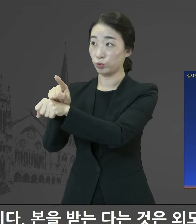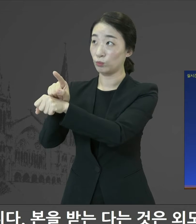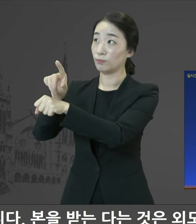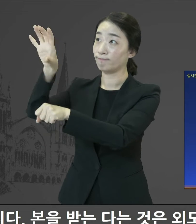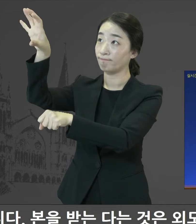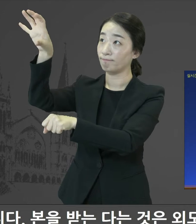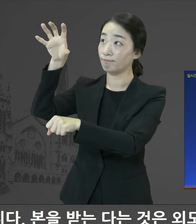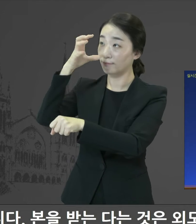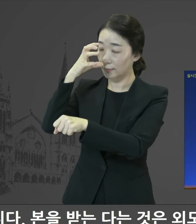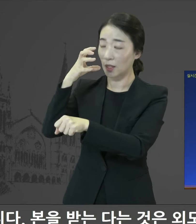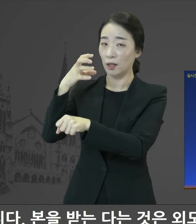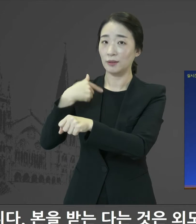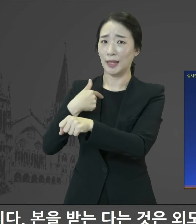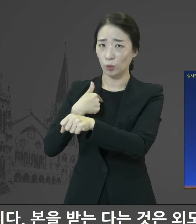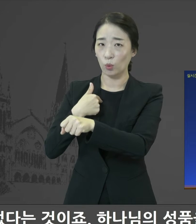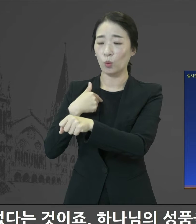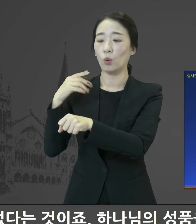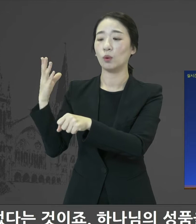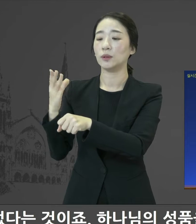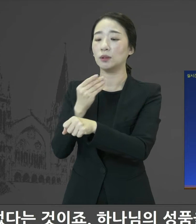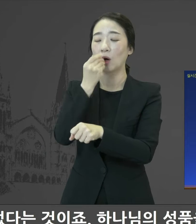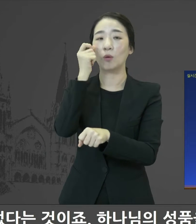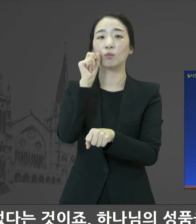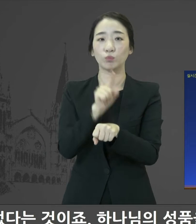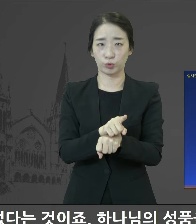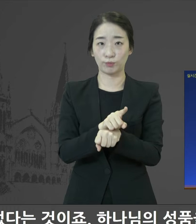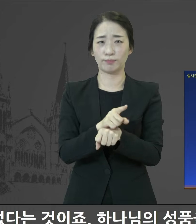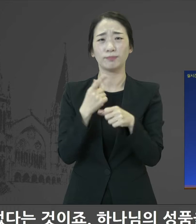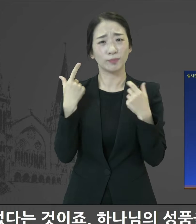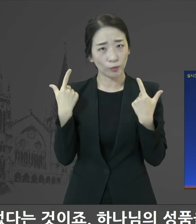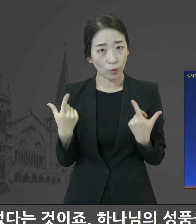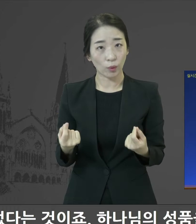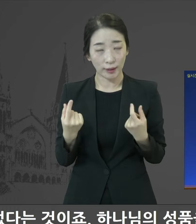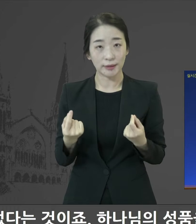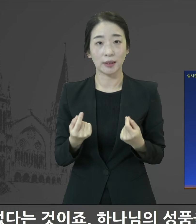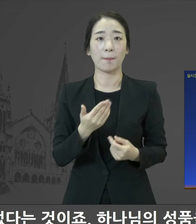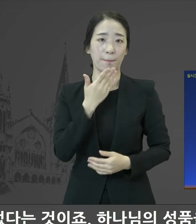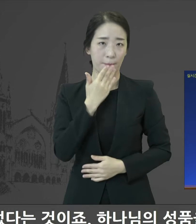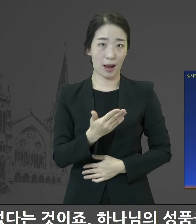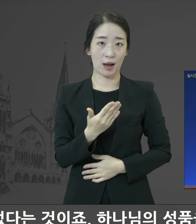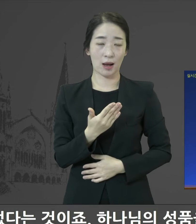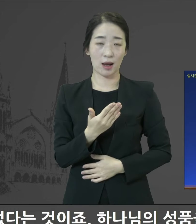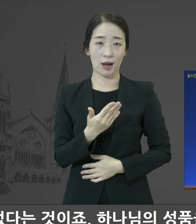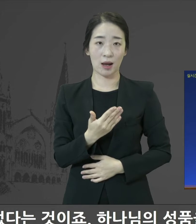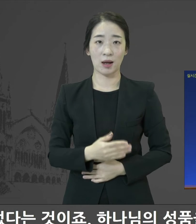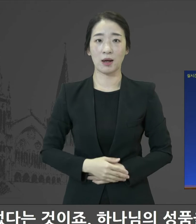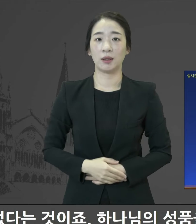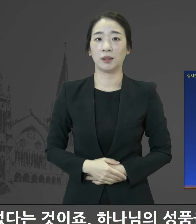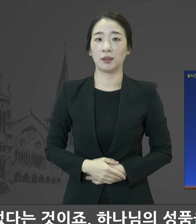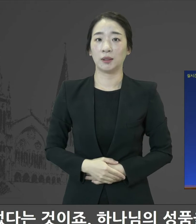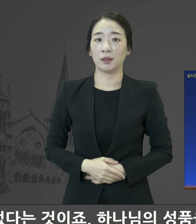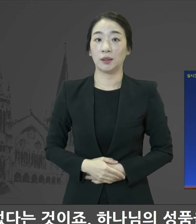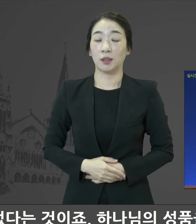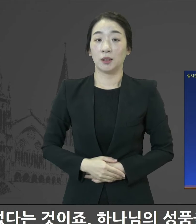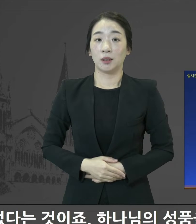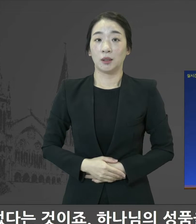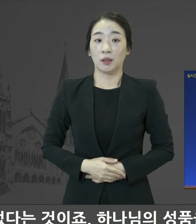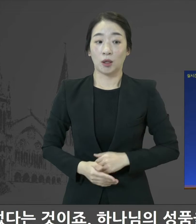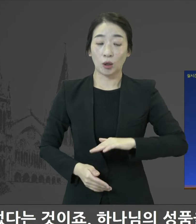외모를 본받을 수 없는데 하나님의 성품은 본받을 수 있다고 얘기합니다. 그러면